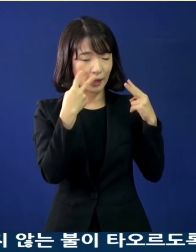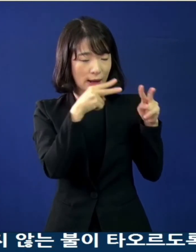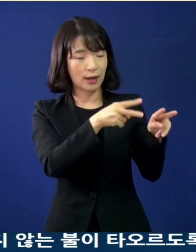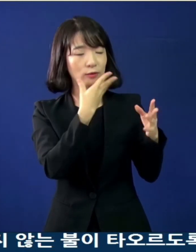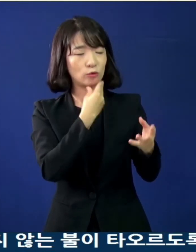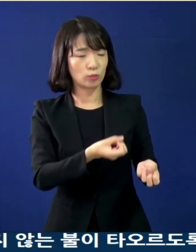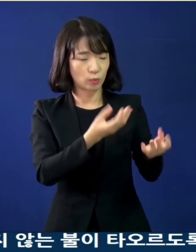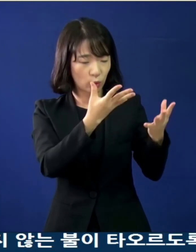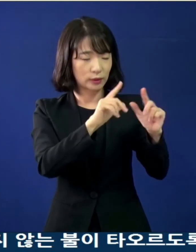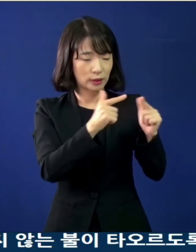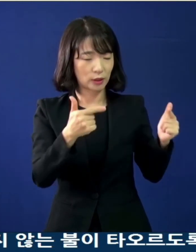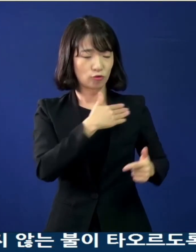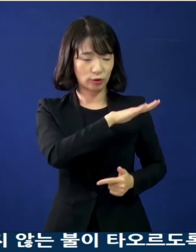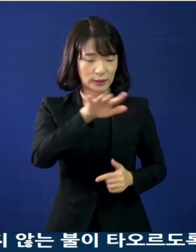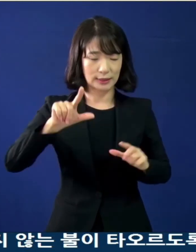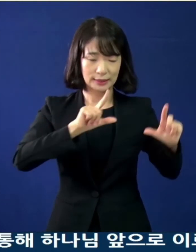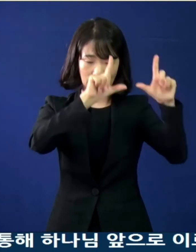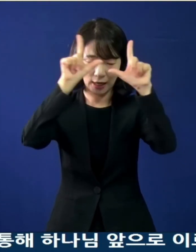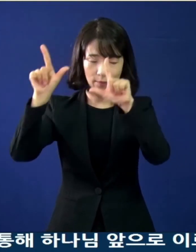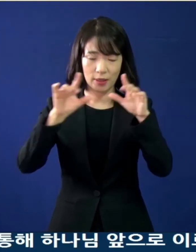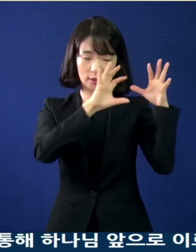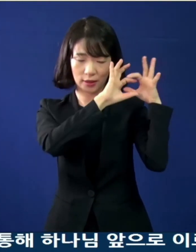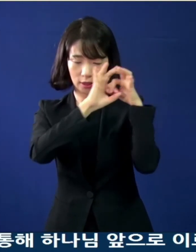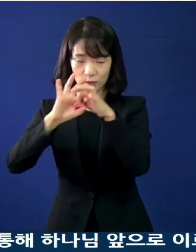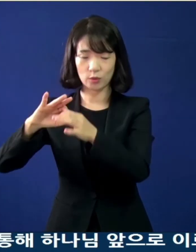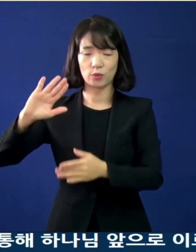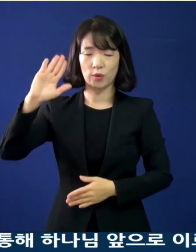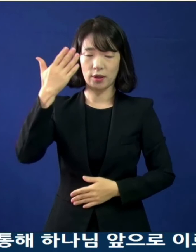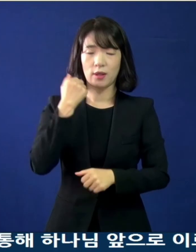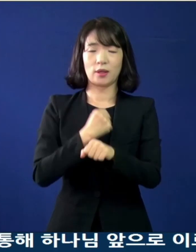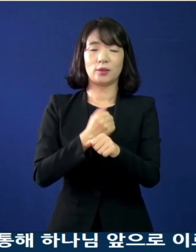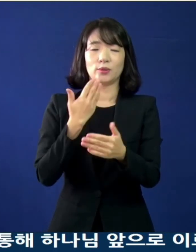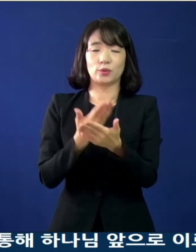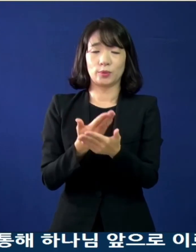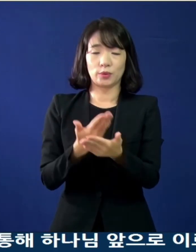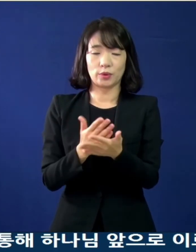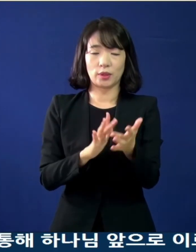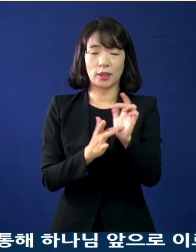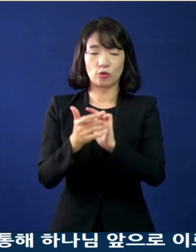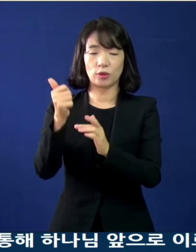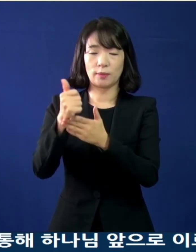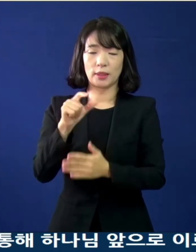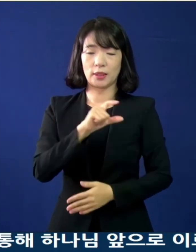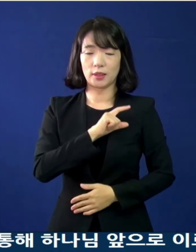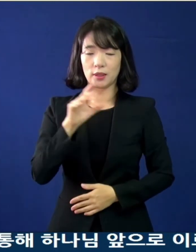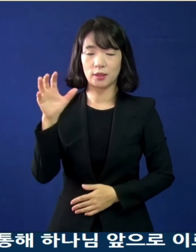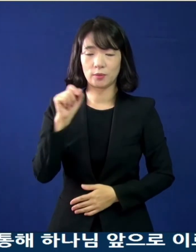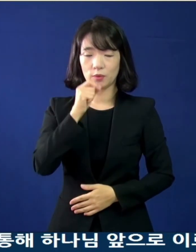있도록 역사하여 주시옵소서. 예수님 이름으로 기도하옵나이다. 아멘.